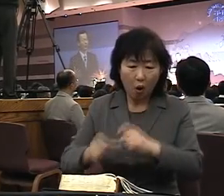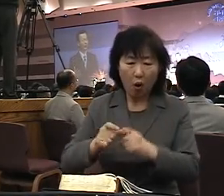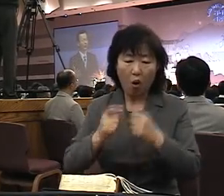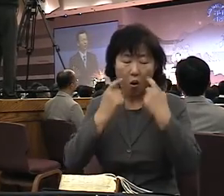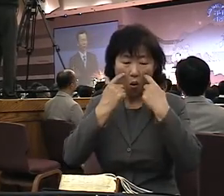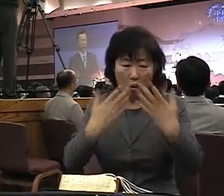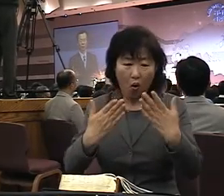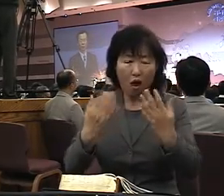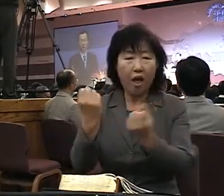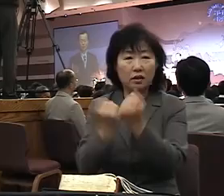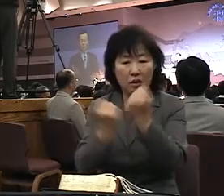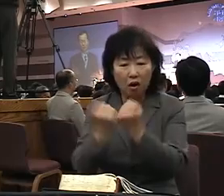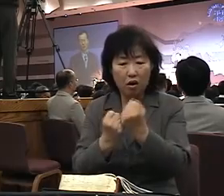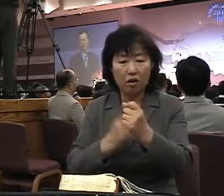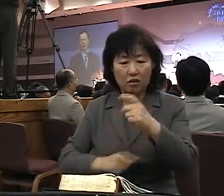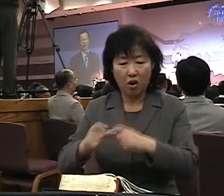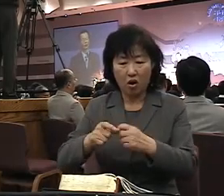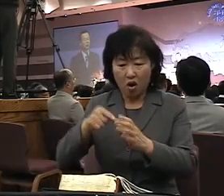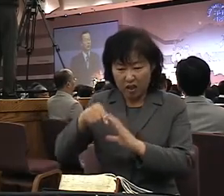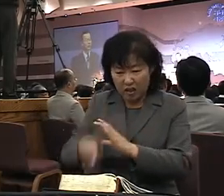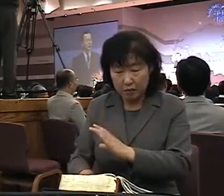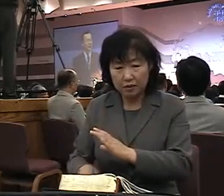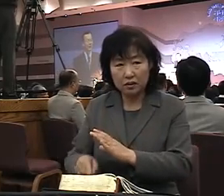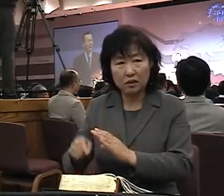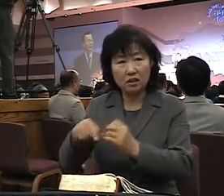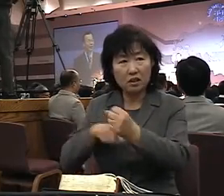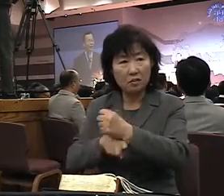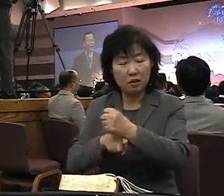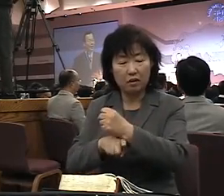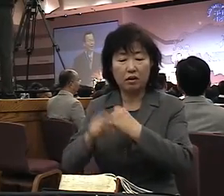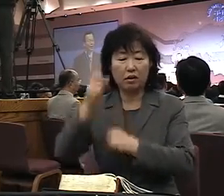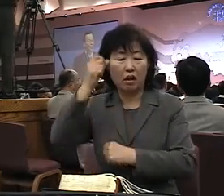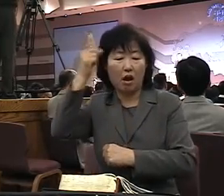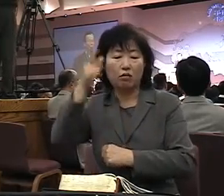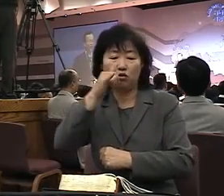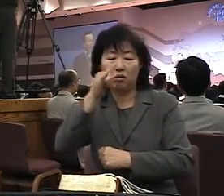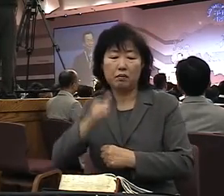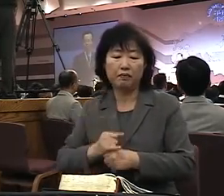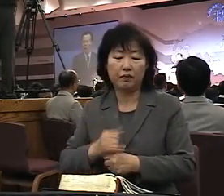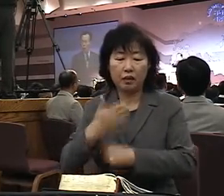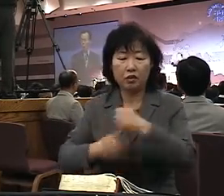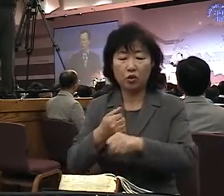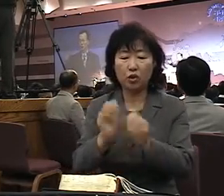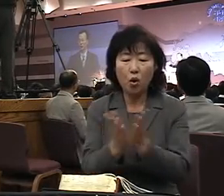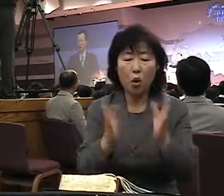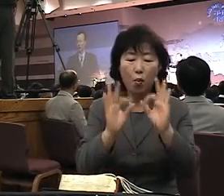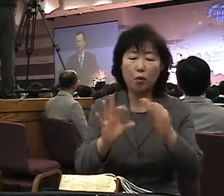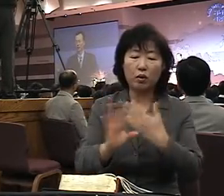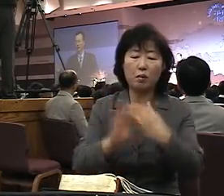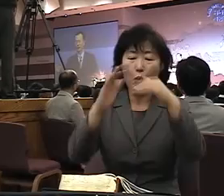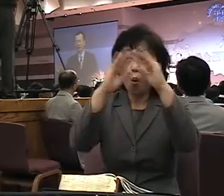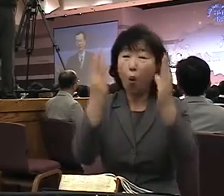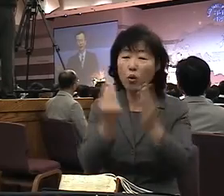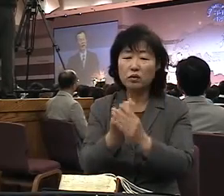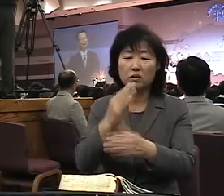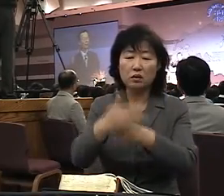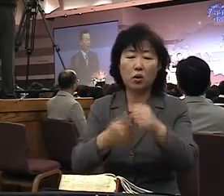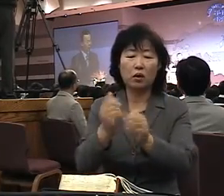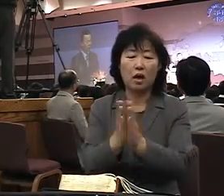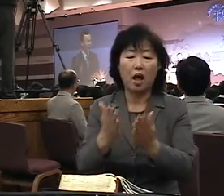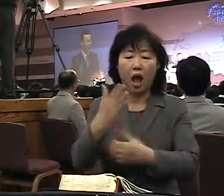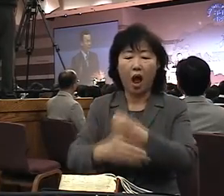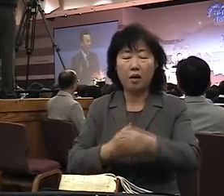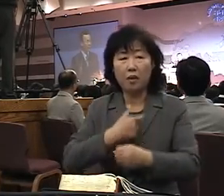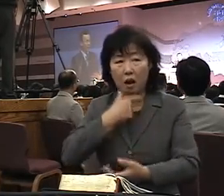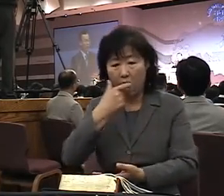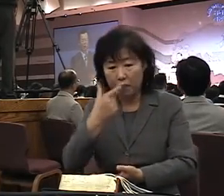해석 그리고 더욱더 깊은 의미를 깨달을 수가 있습니다. 성경을 보니까 모든 성경이 하나님의